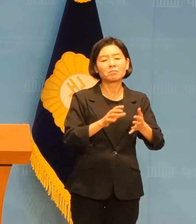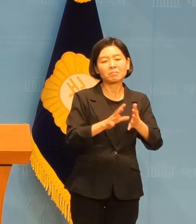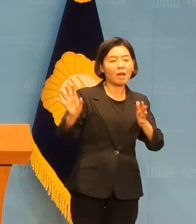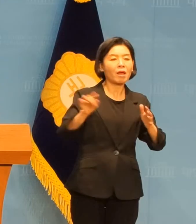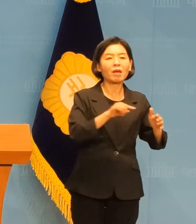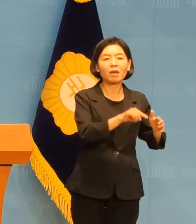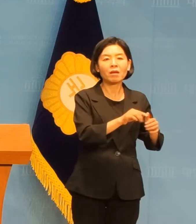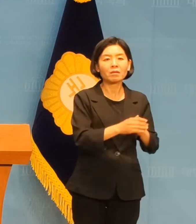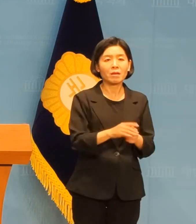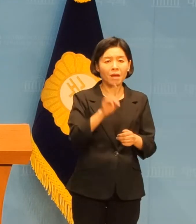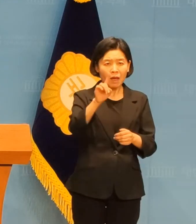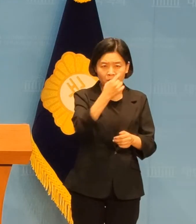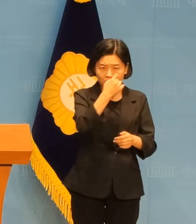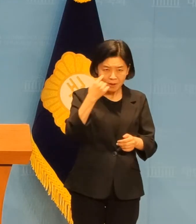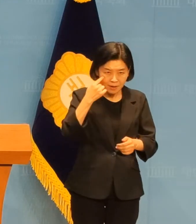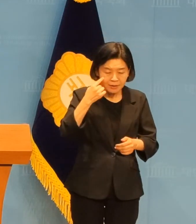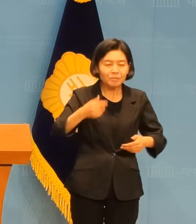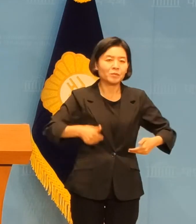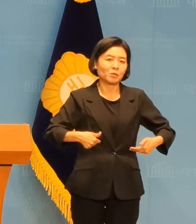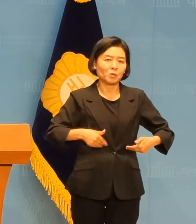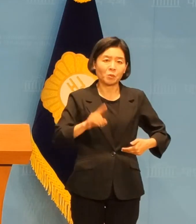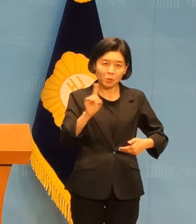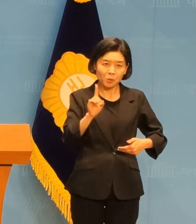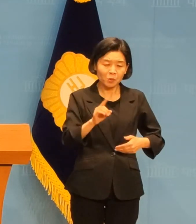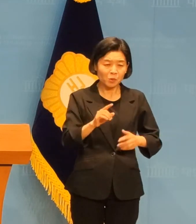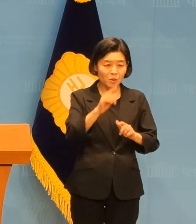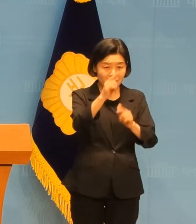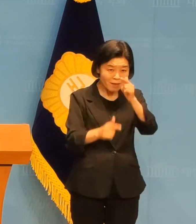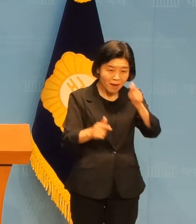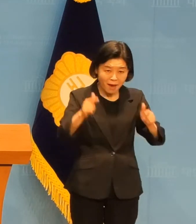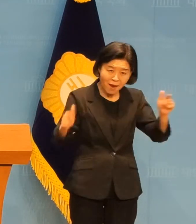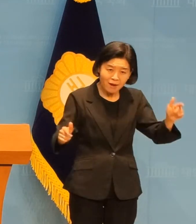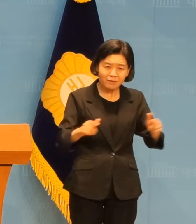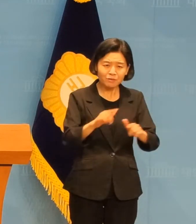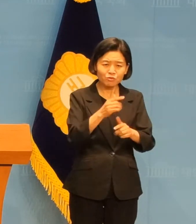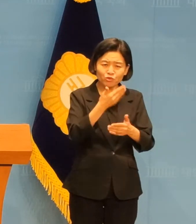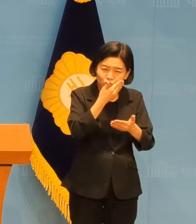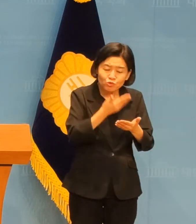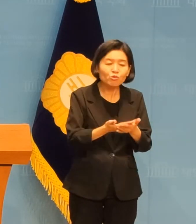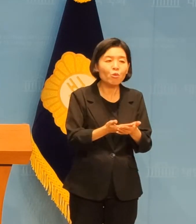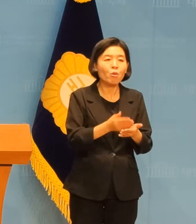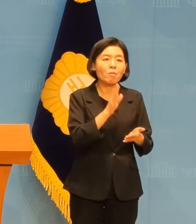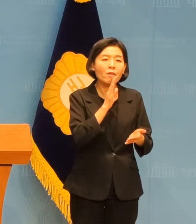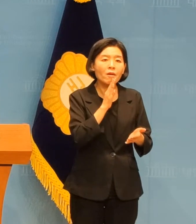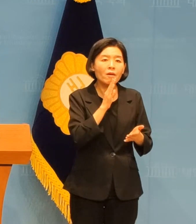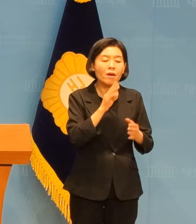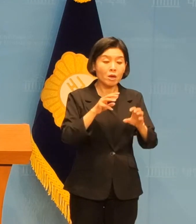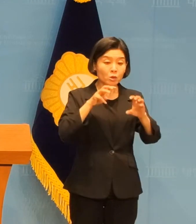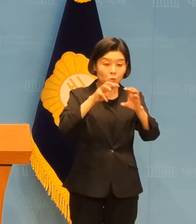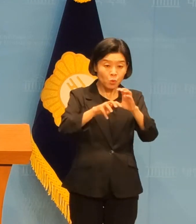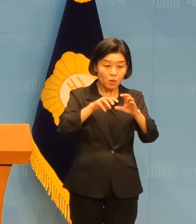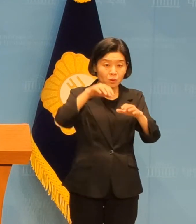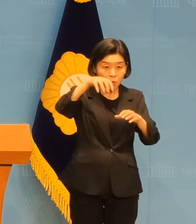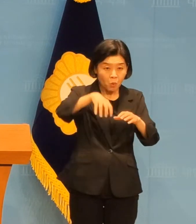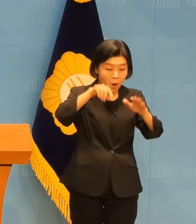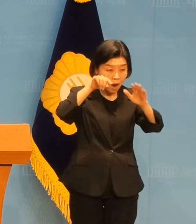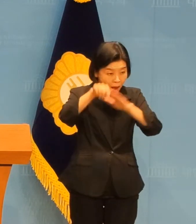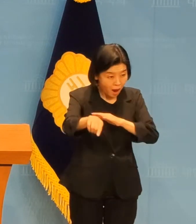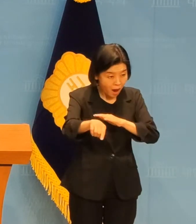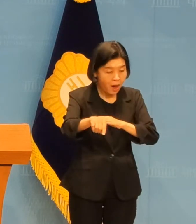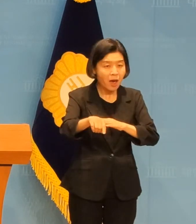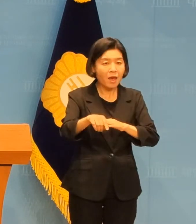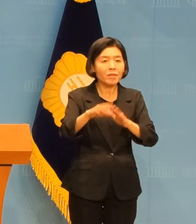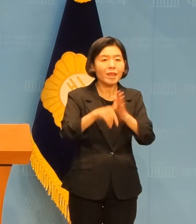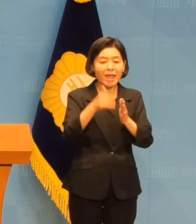가지만 짚어보겠습니다. 그렇게 다양성을 중시하는 사람이 왜 조계종을 예방하는 자리에서는